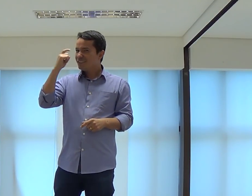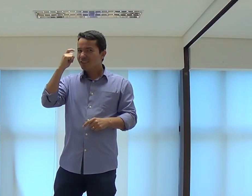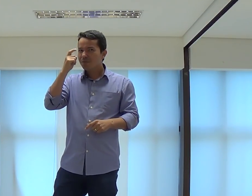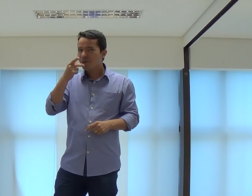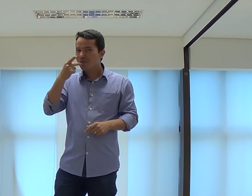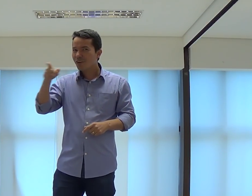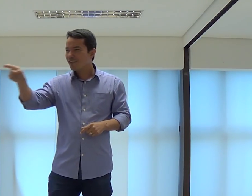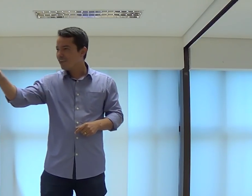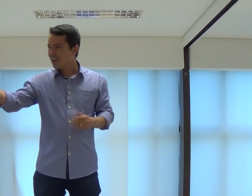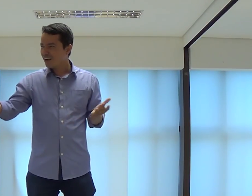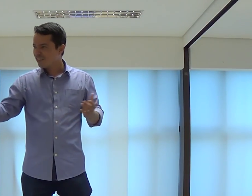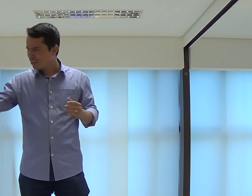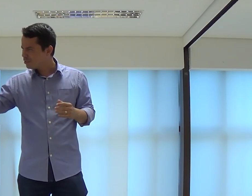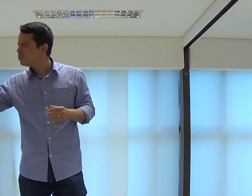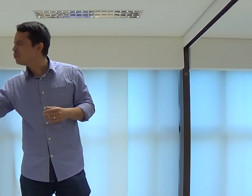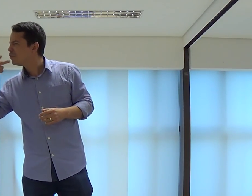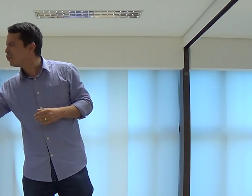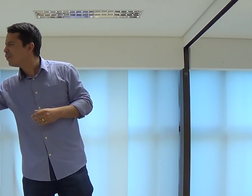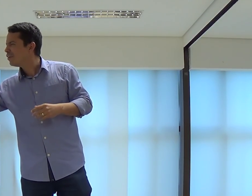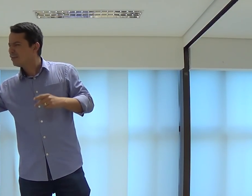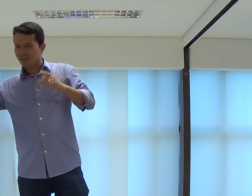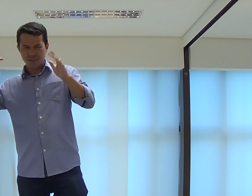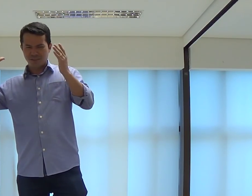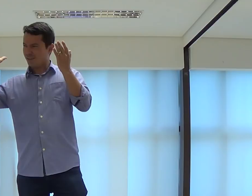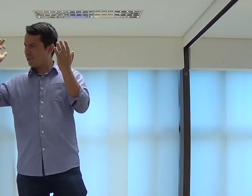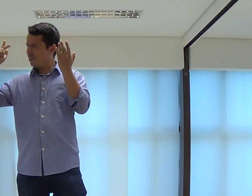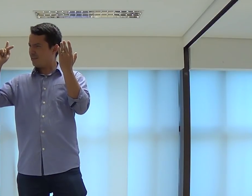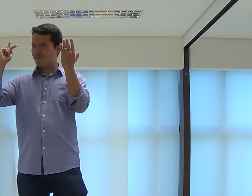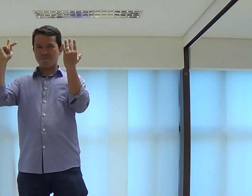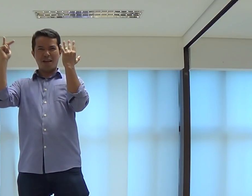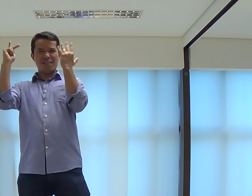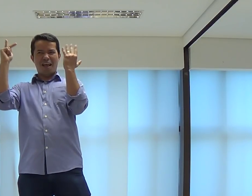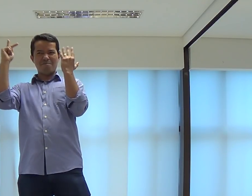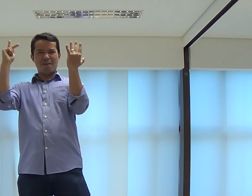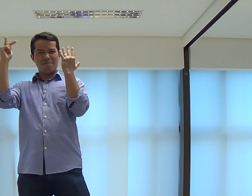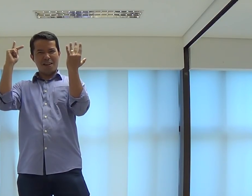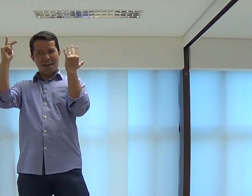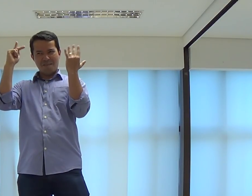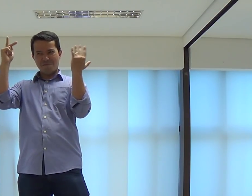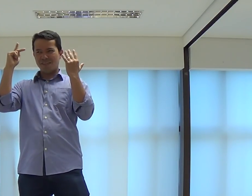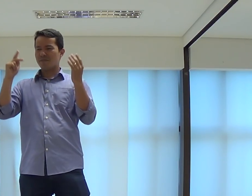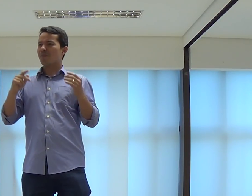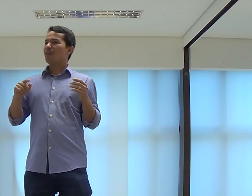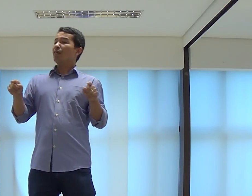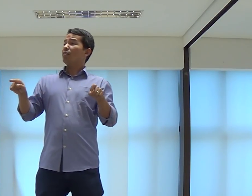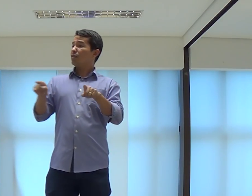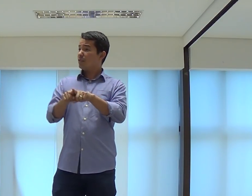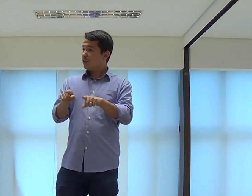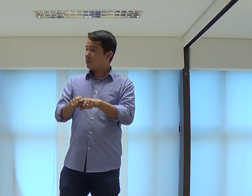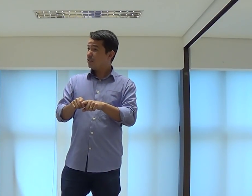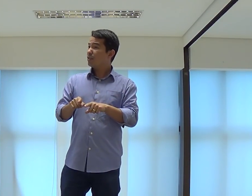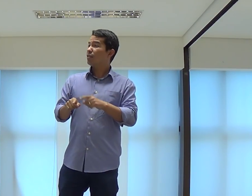E também o Salomão, né? Ele falou, como é que é o sinal que você falou? Parábola? Parábola, ó.